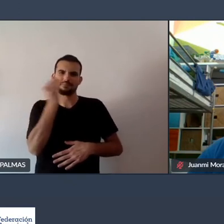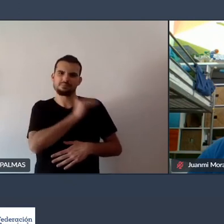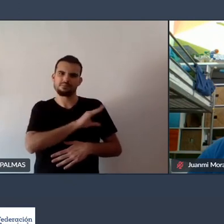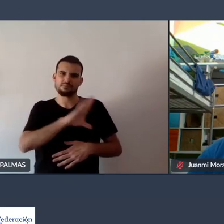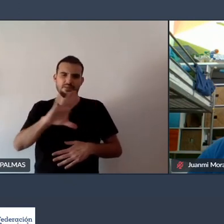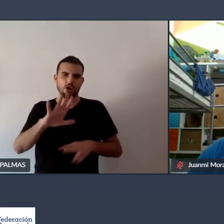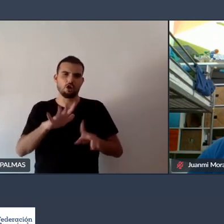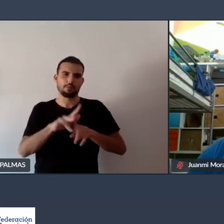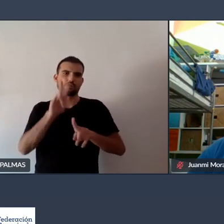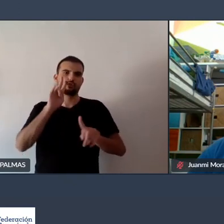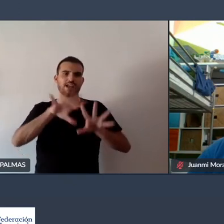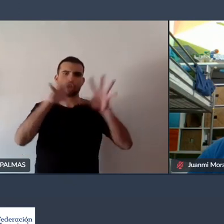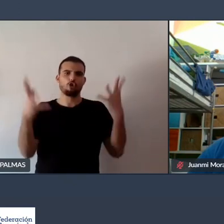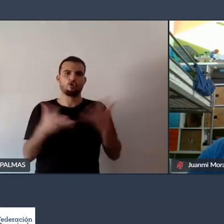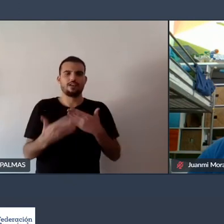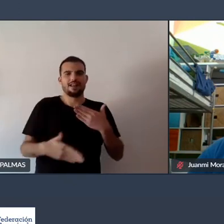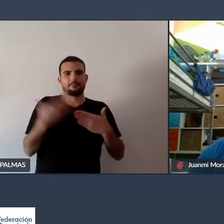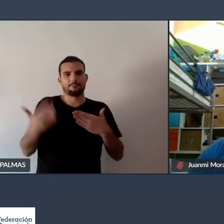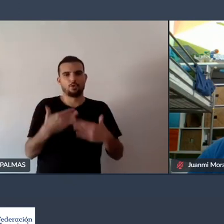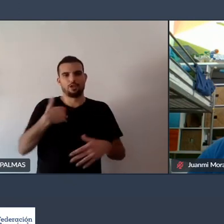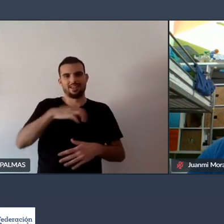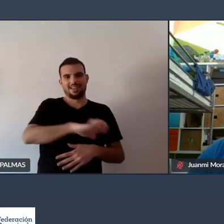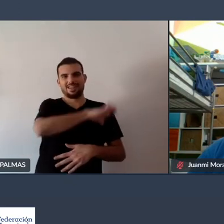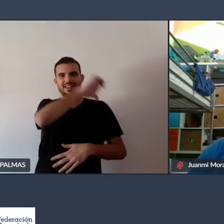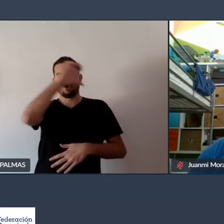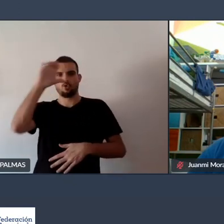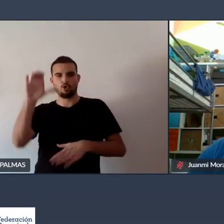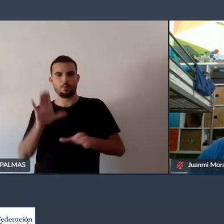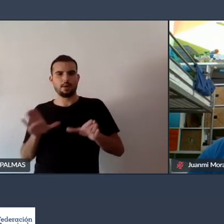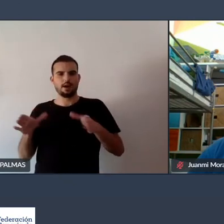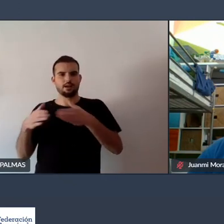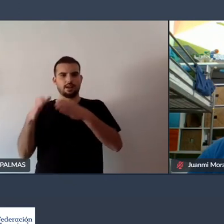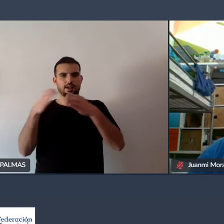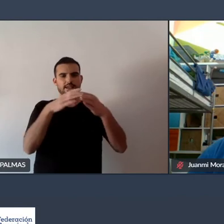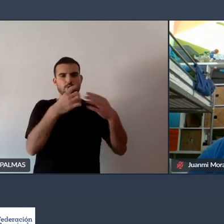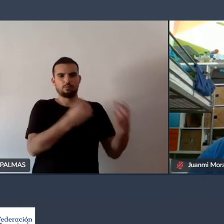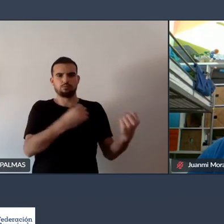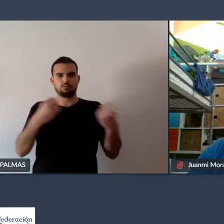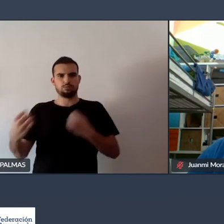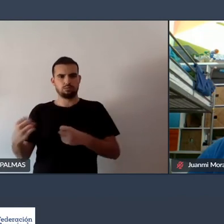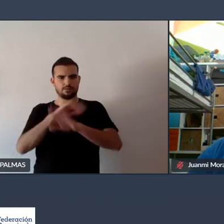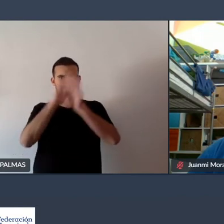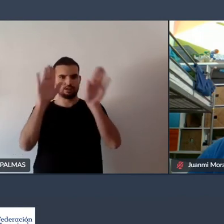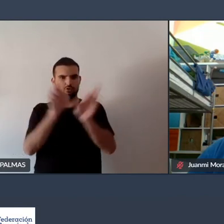de cuáles son las tendencias a nivel europeo de los equipos que mejores resultados consiguen al final de posesión